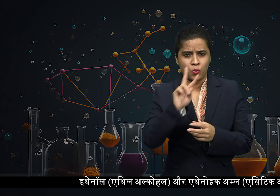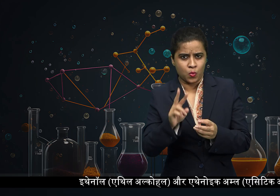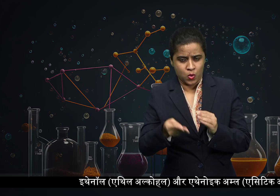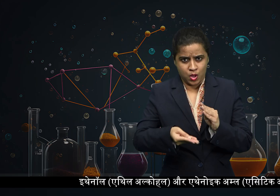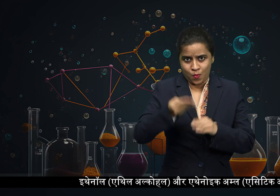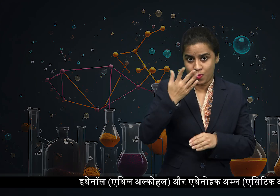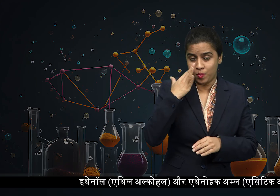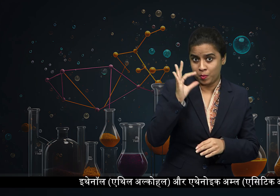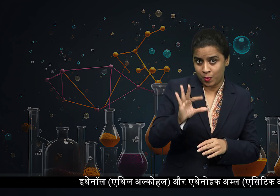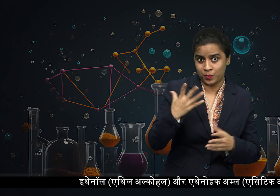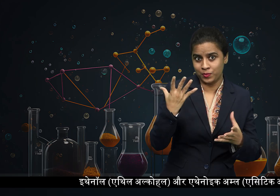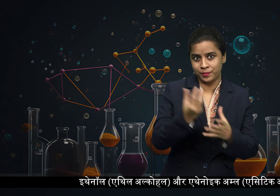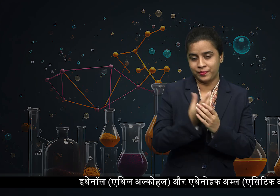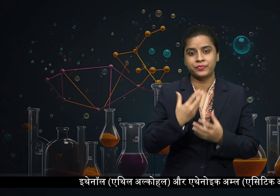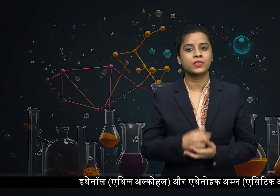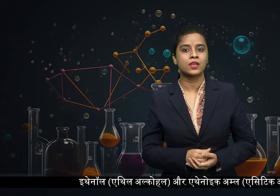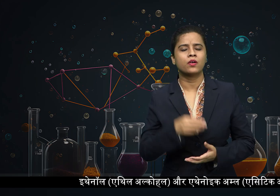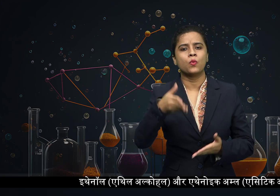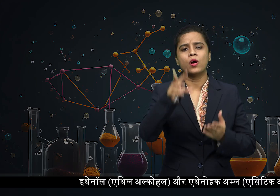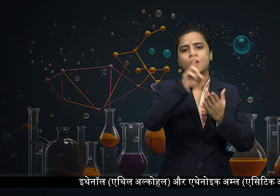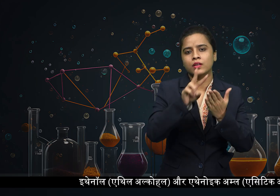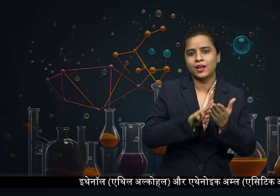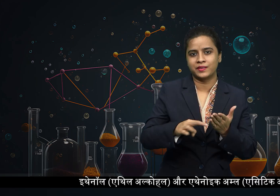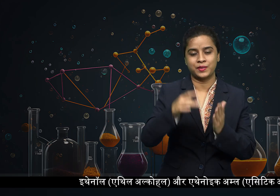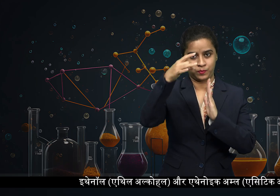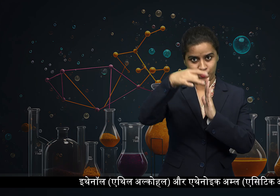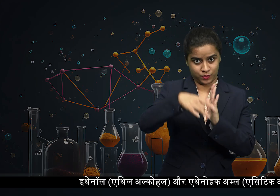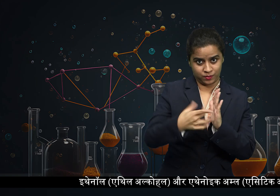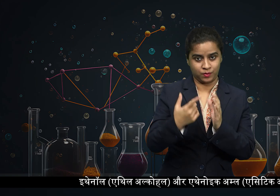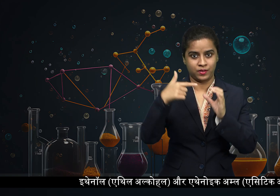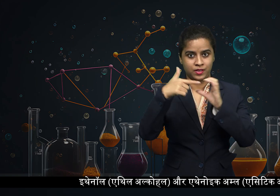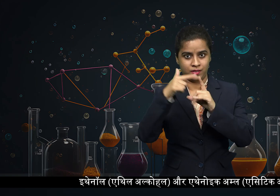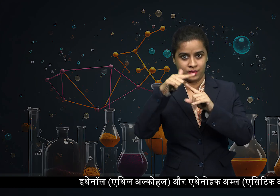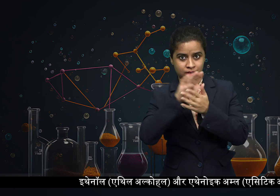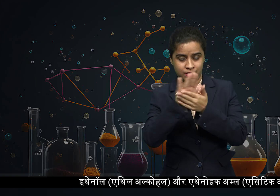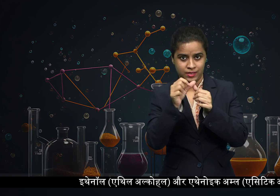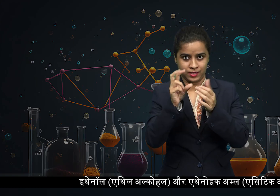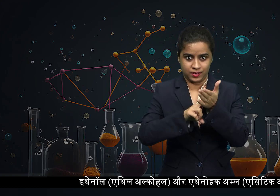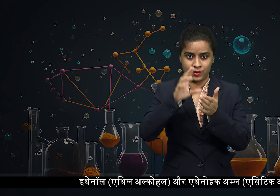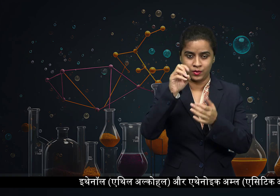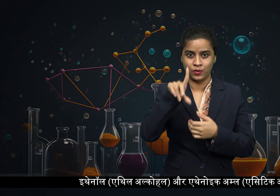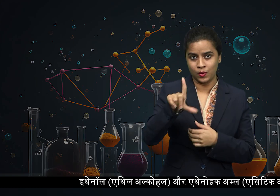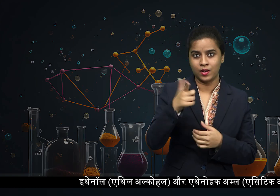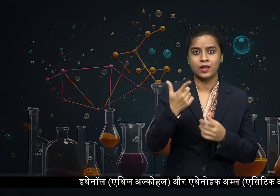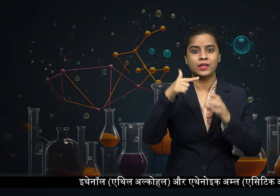इथेनॉल, एथिल अल्कोहल और एथेनोइक अम्ल, एसिटिक अम्ल